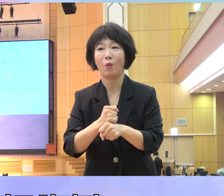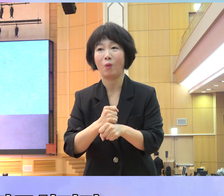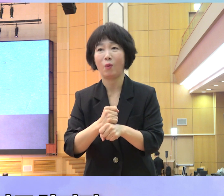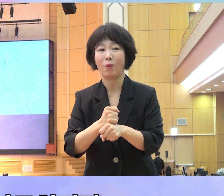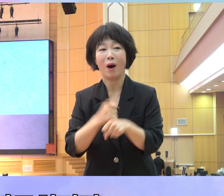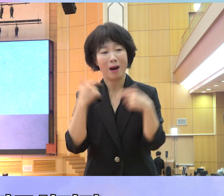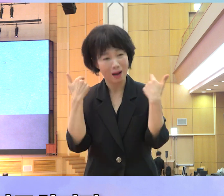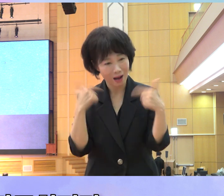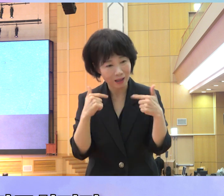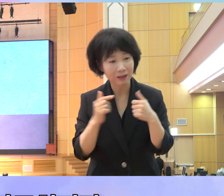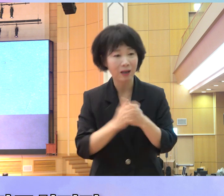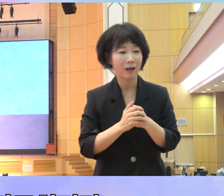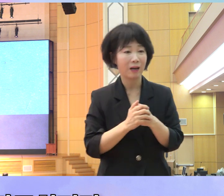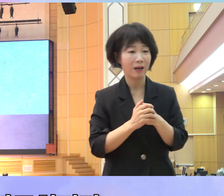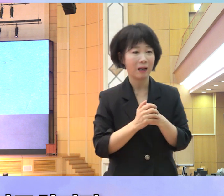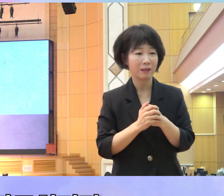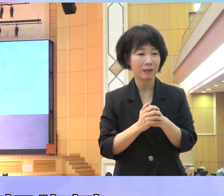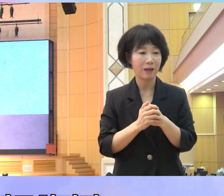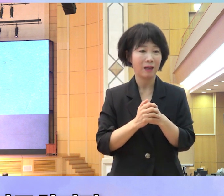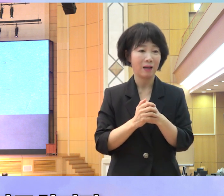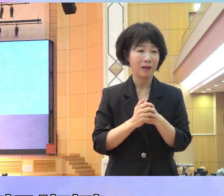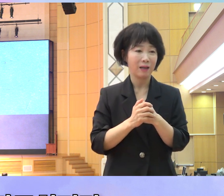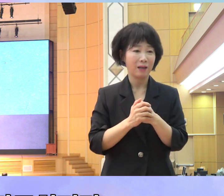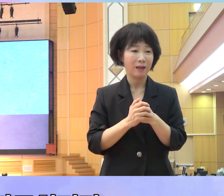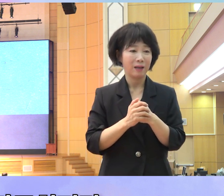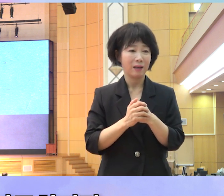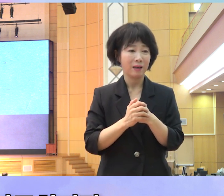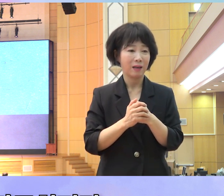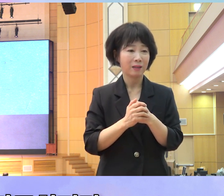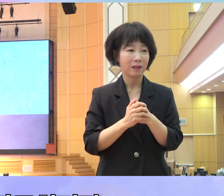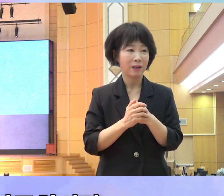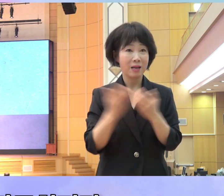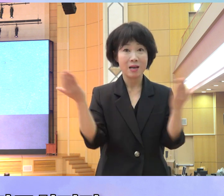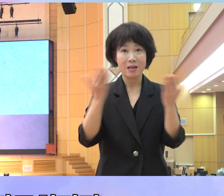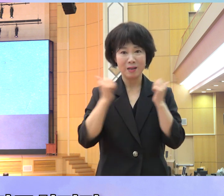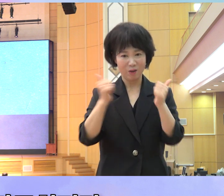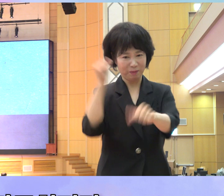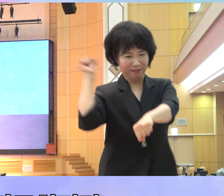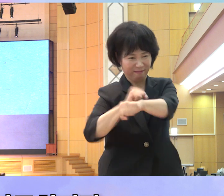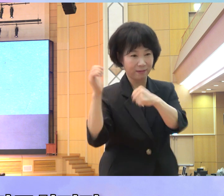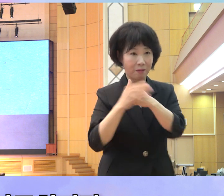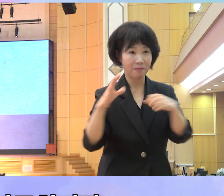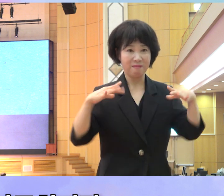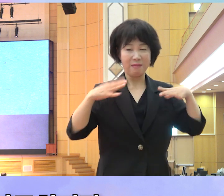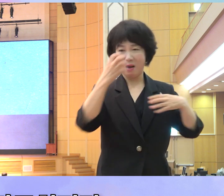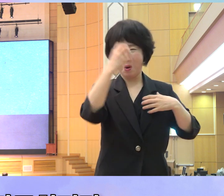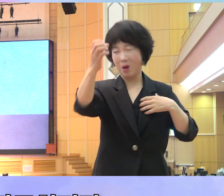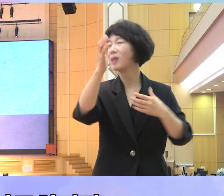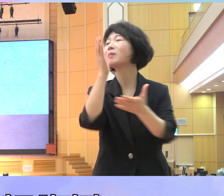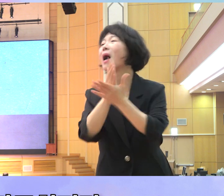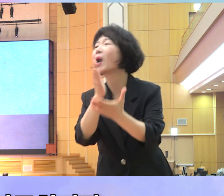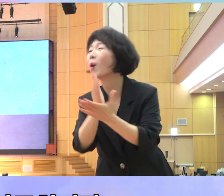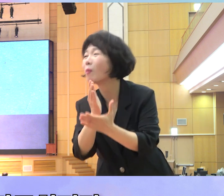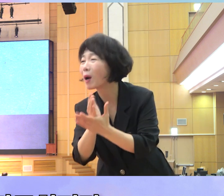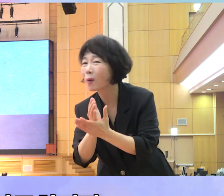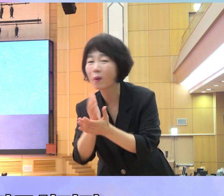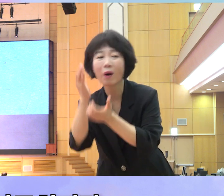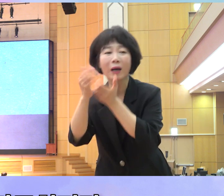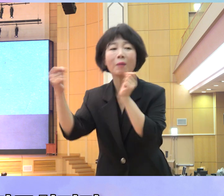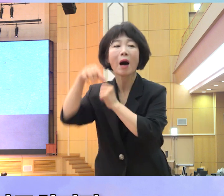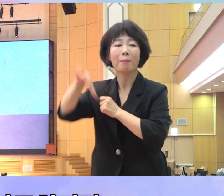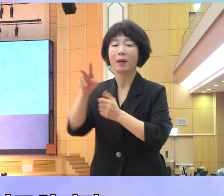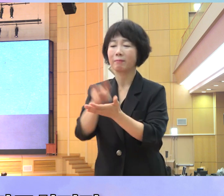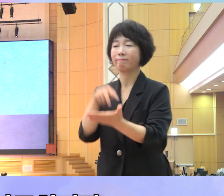그리고 항상 사역을 하면서 우쭐하고 이러지 말고, 좋은 일이 있다고 그러지 말고, 그럴 때마다 주님 앞에